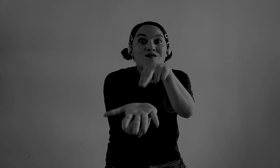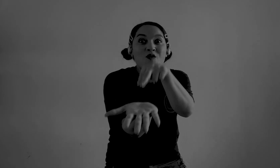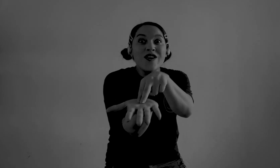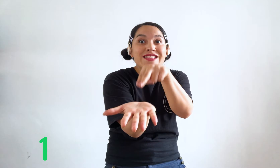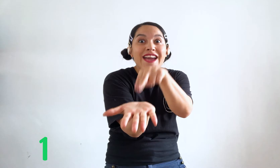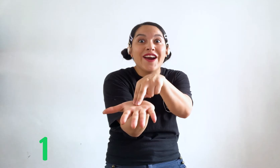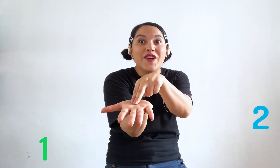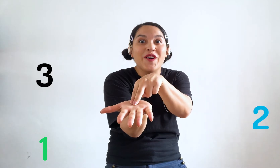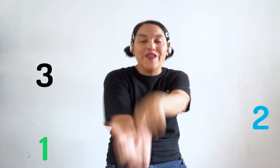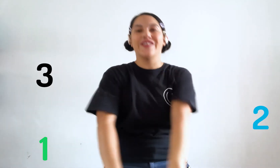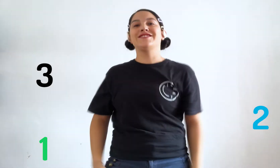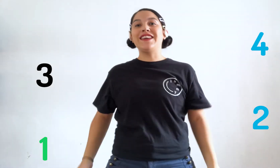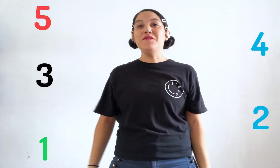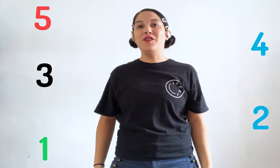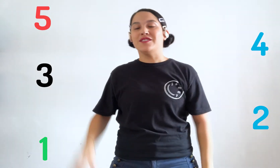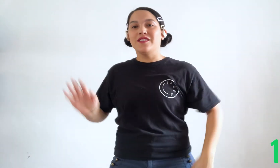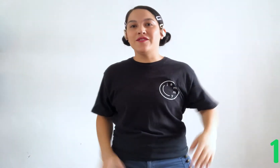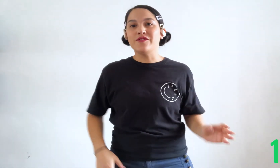¡Muy negro!